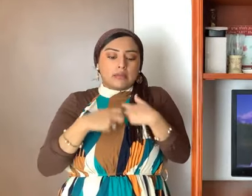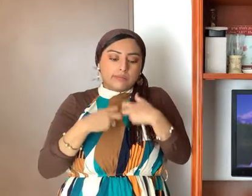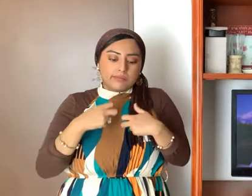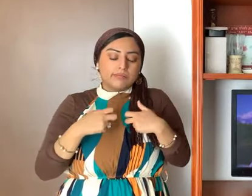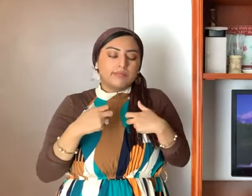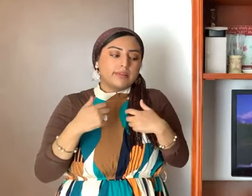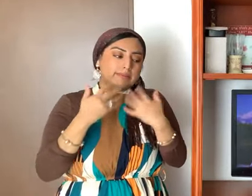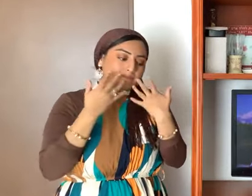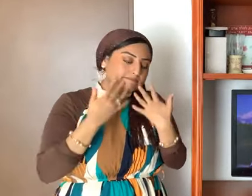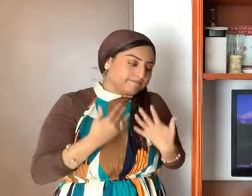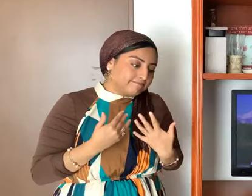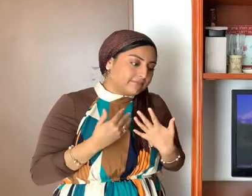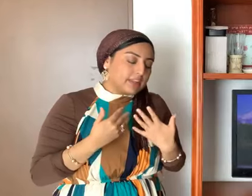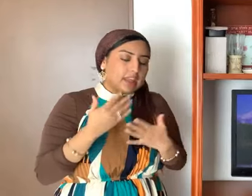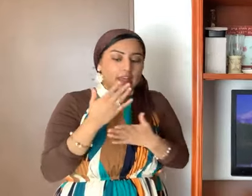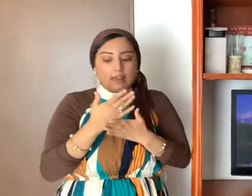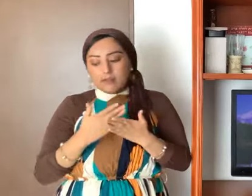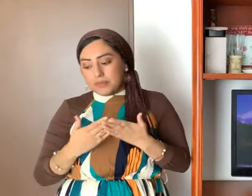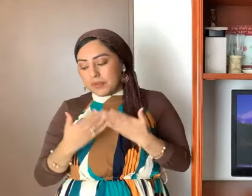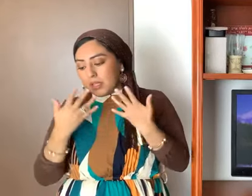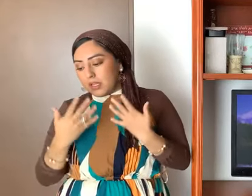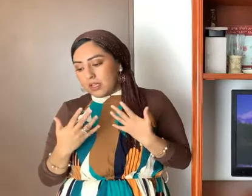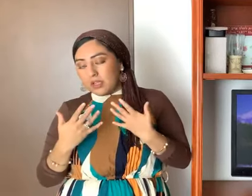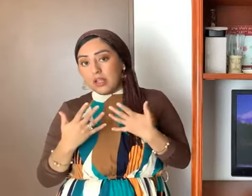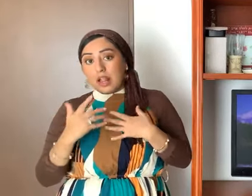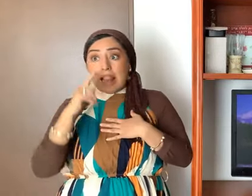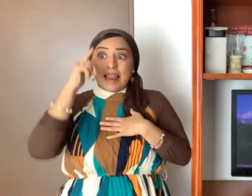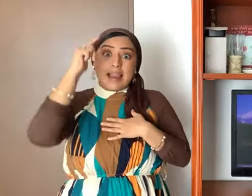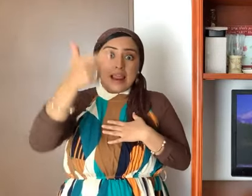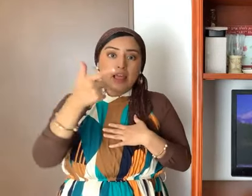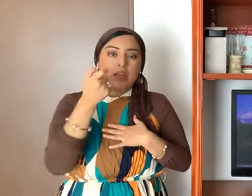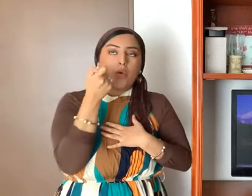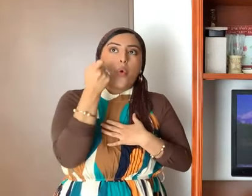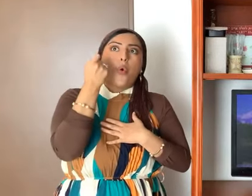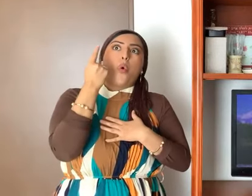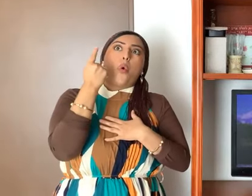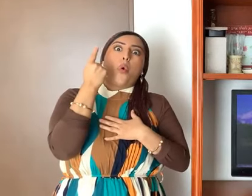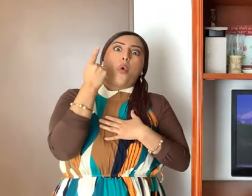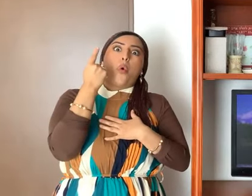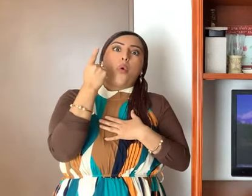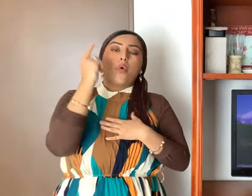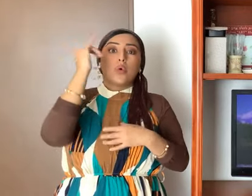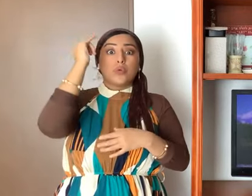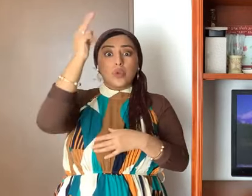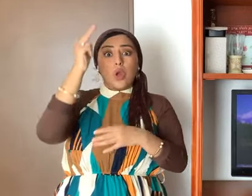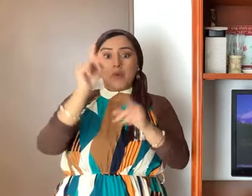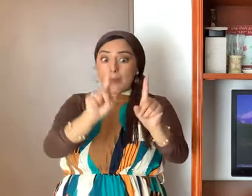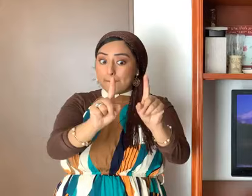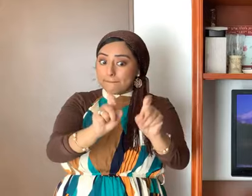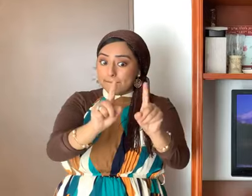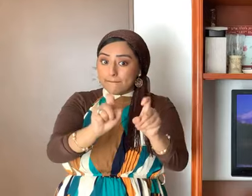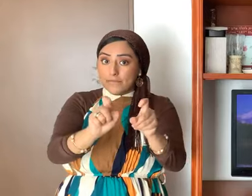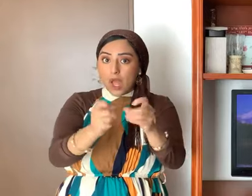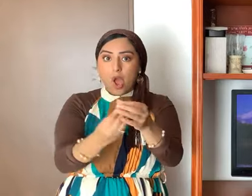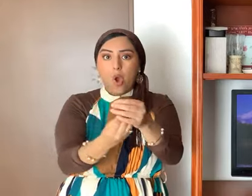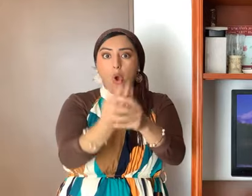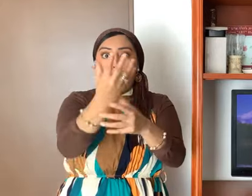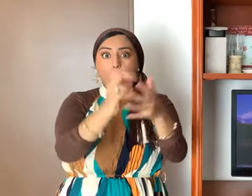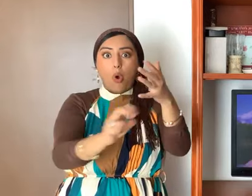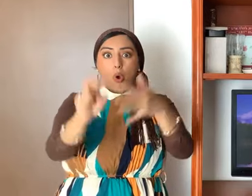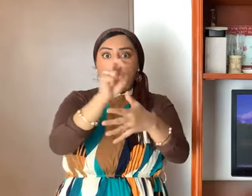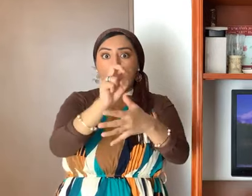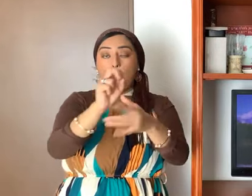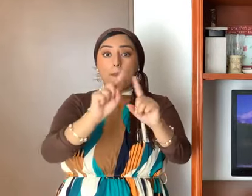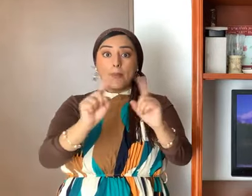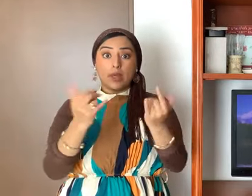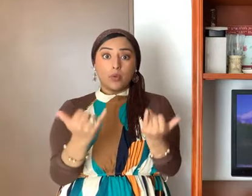quiso cansar, como que te quiso atribular, más adelante lo entenderás y fue para tu bien. Yahweh te probó y te hizo crecer. Pero